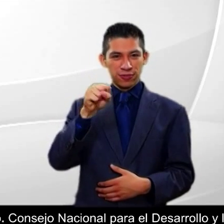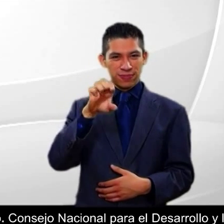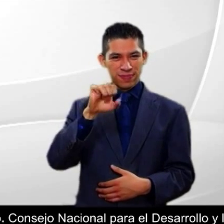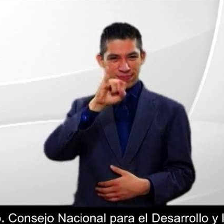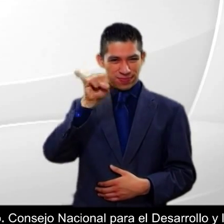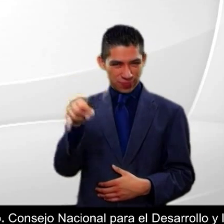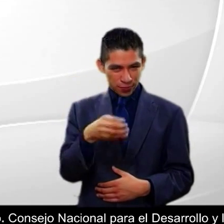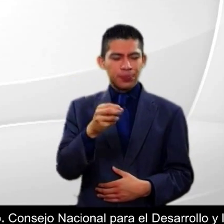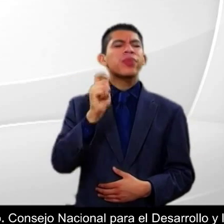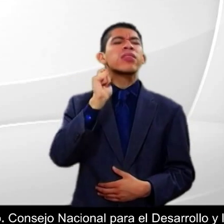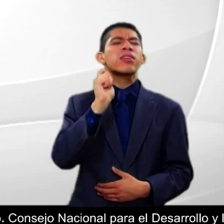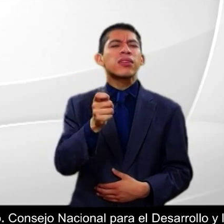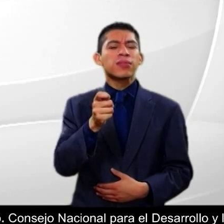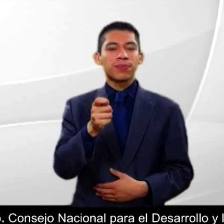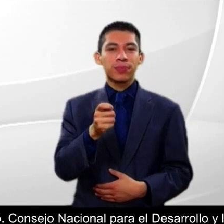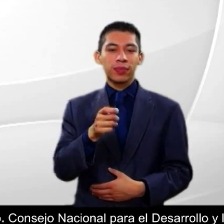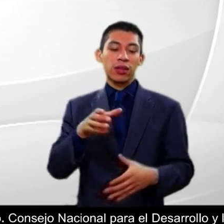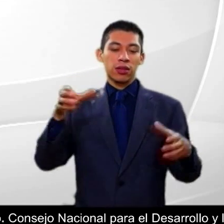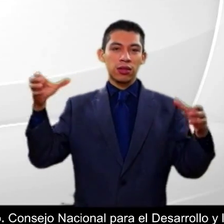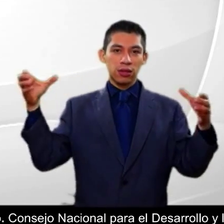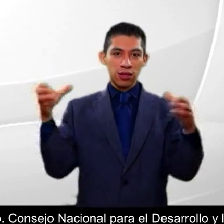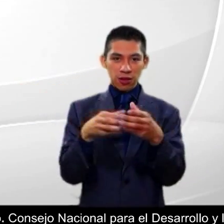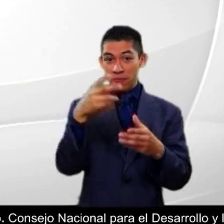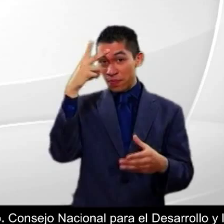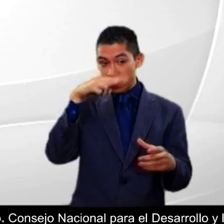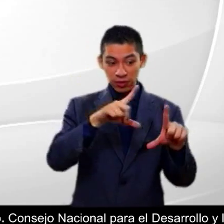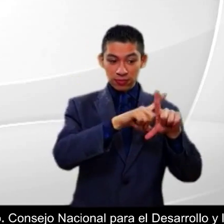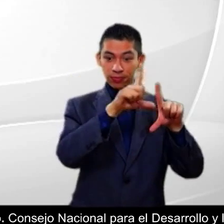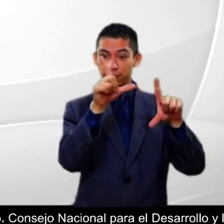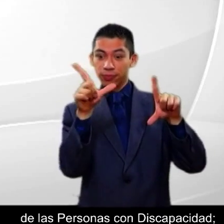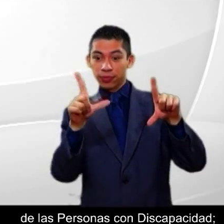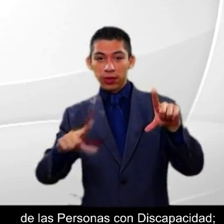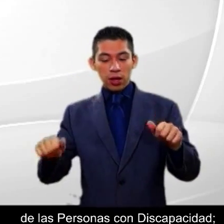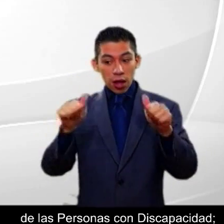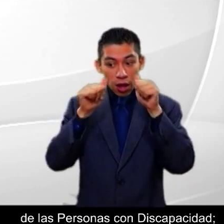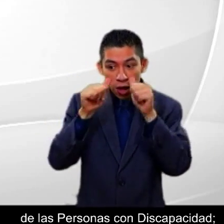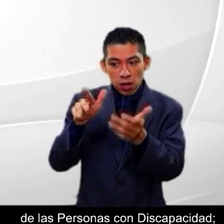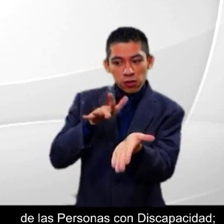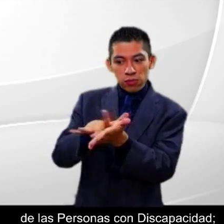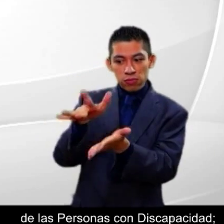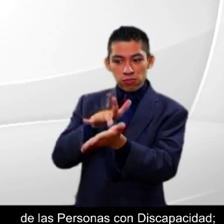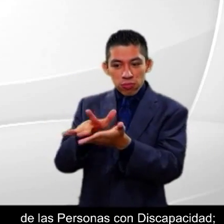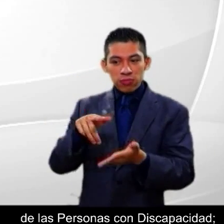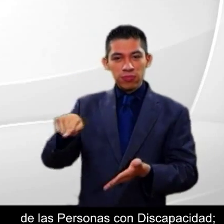7. Consejo Consejo Nacional para el Desarrollo y la Inclusión de las Personas con Discapacidad